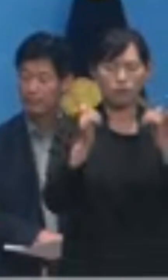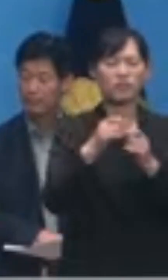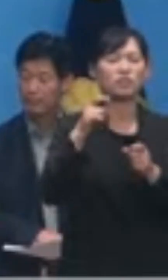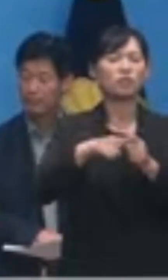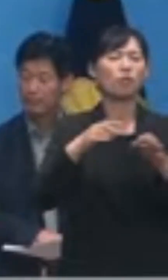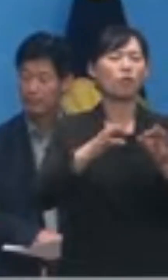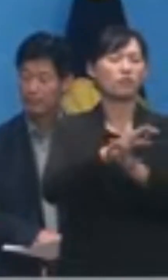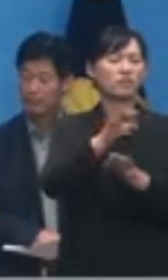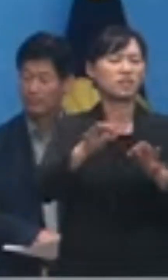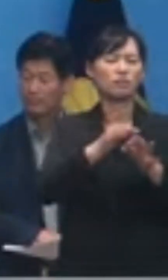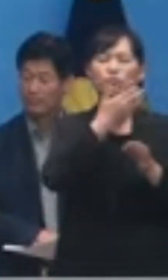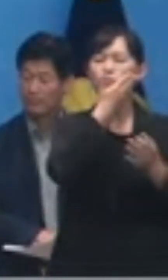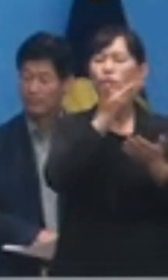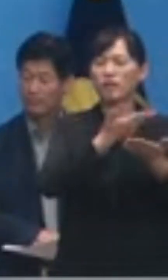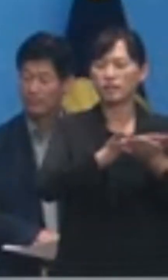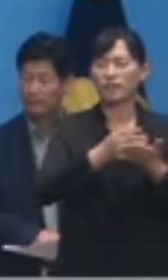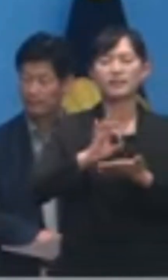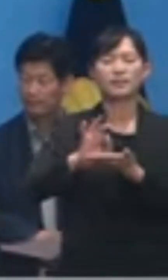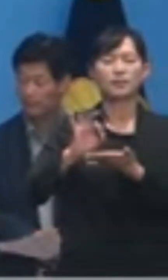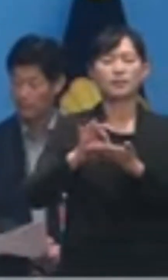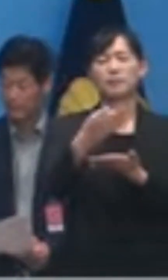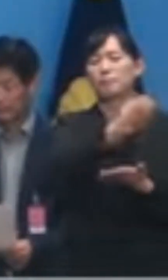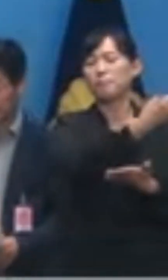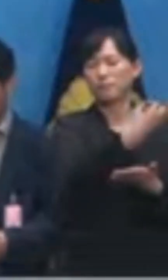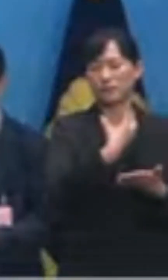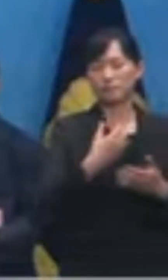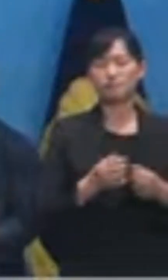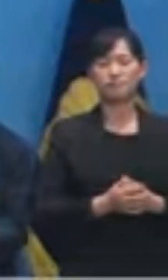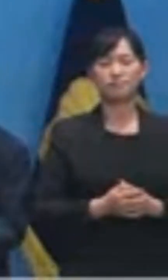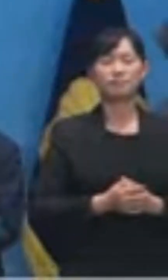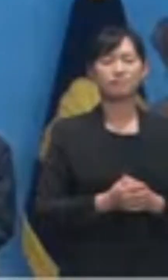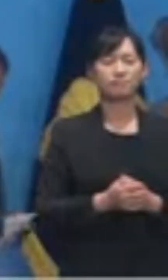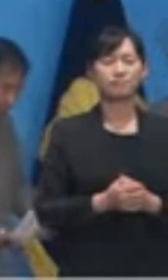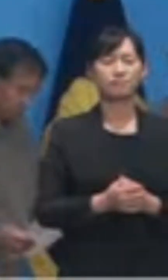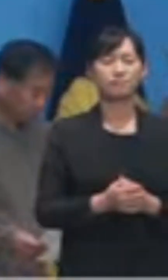경제를 중요하게 쓰겠다고 합니다.